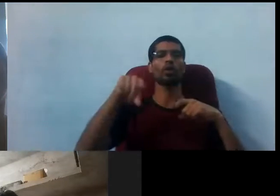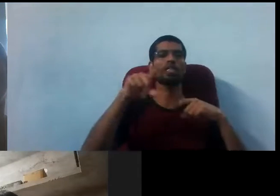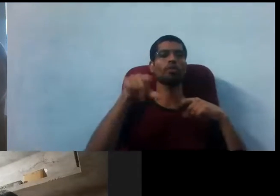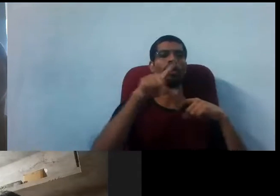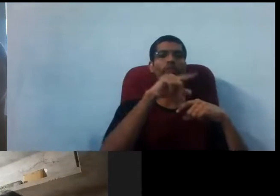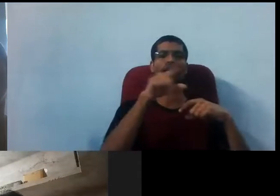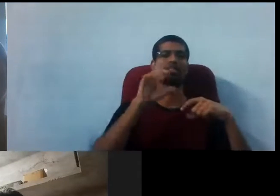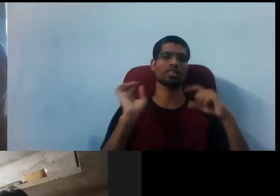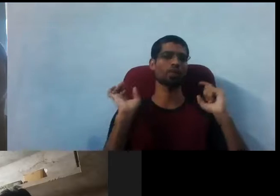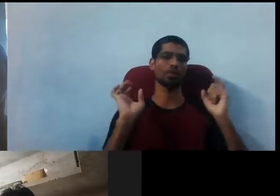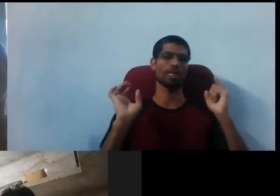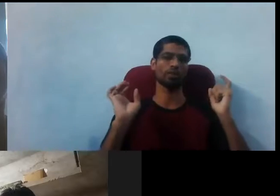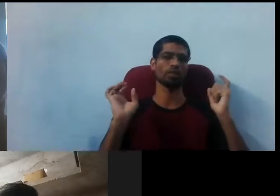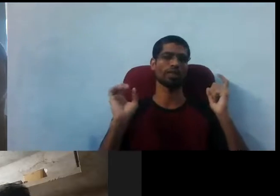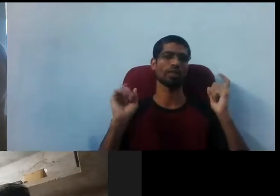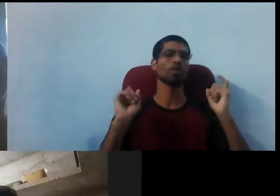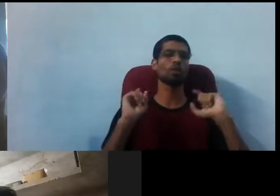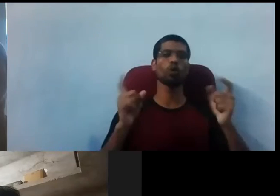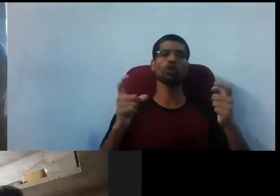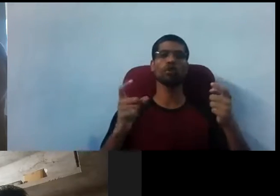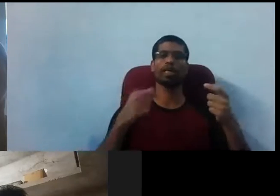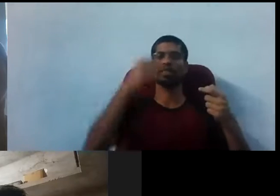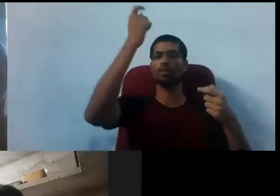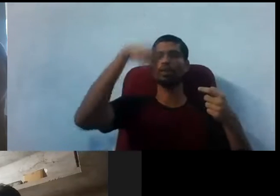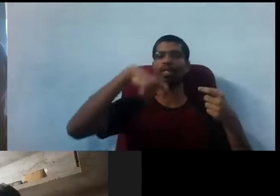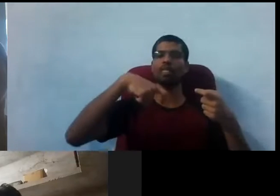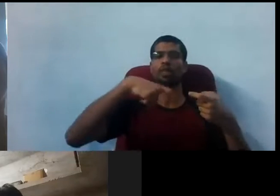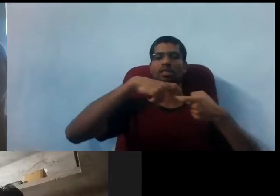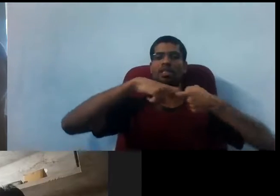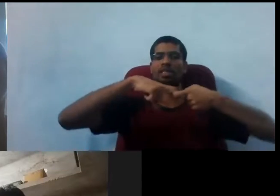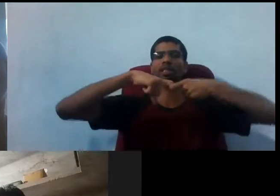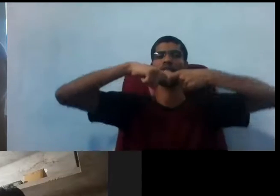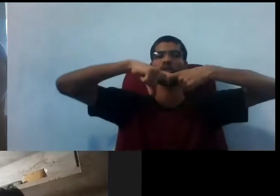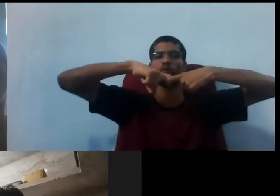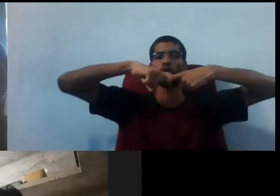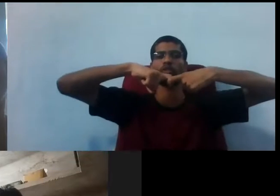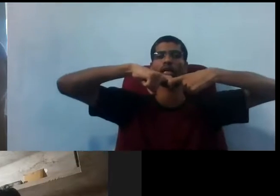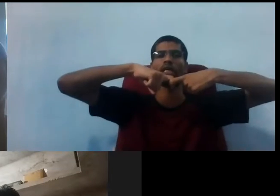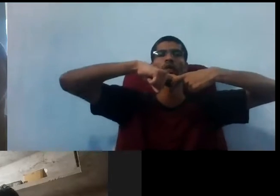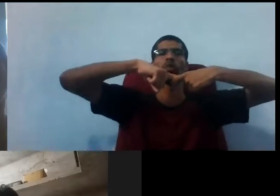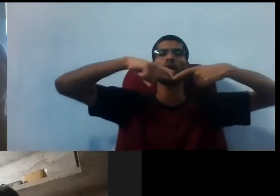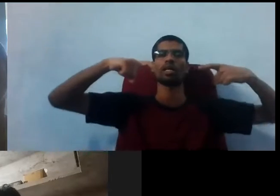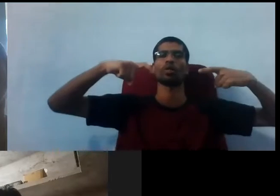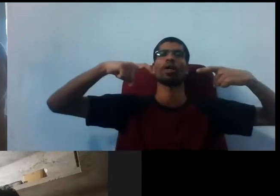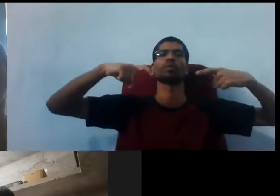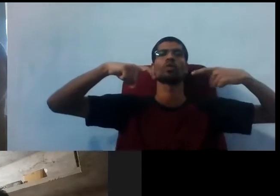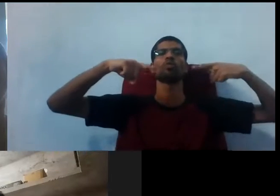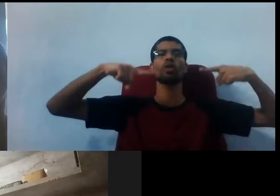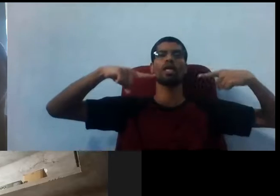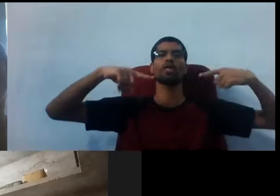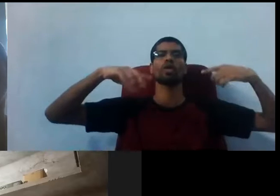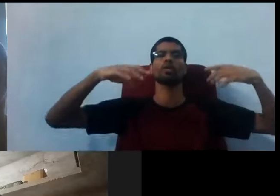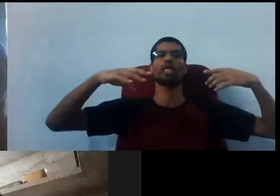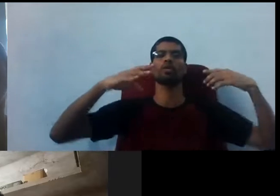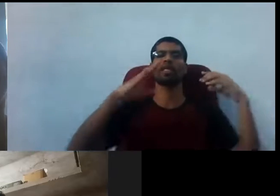है पॉजिटिव और माइनस चार्ज के द्वारा बना हुआ होगा। तो बॉन्ड जो है, जब कभी करंट पास किया जाता है, ये जो बॉन्ड जो है वो अलग होगा, वो